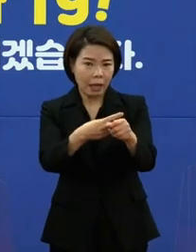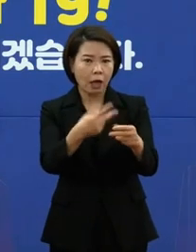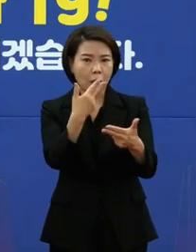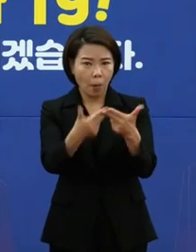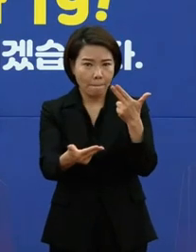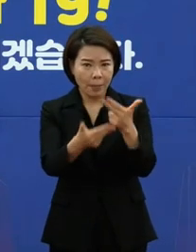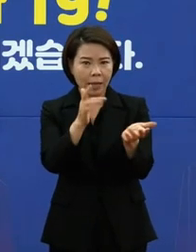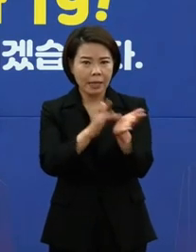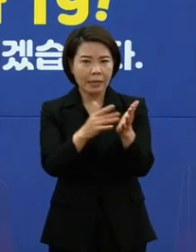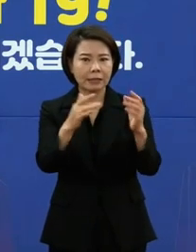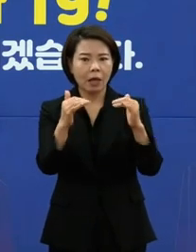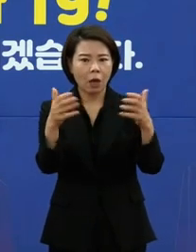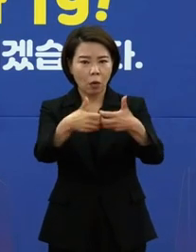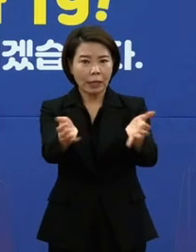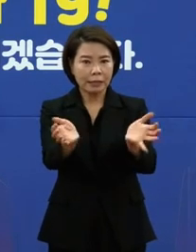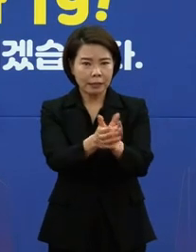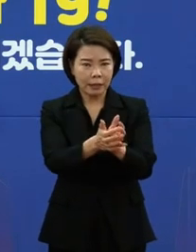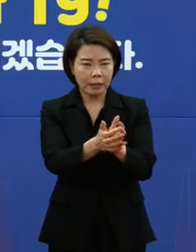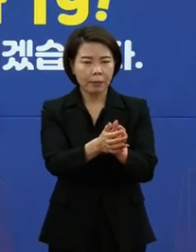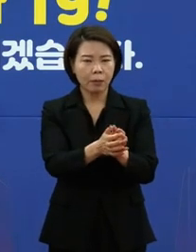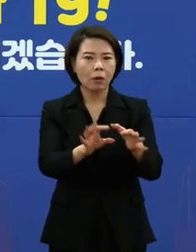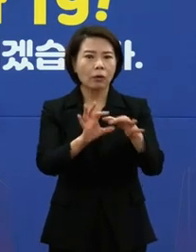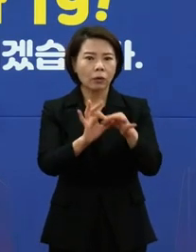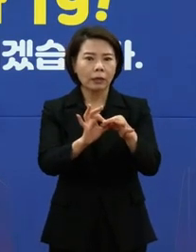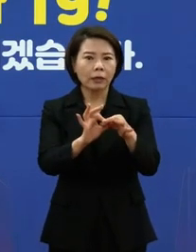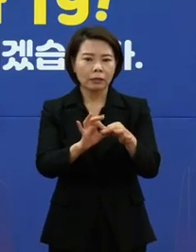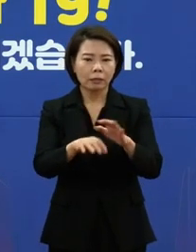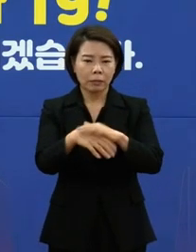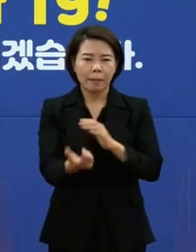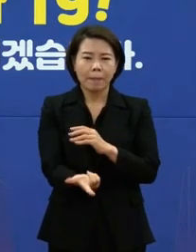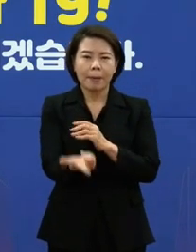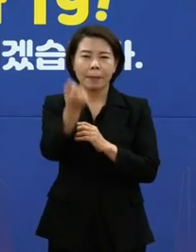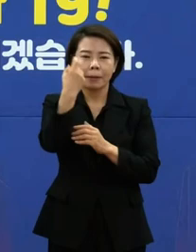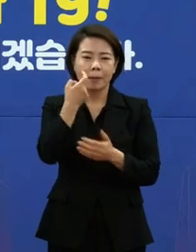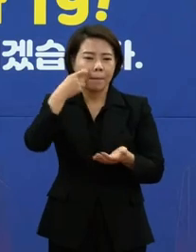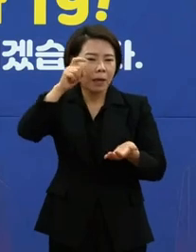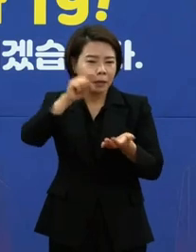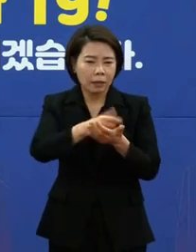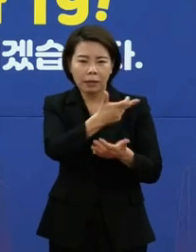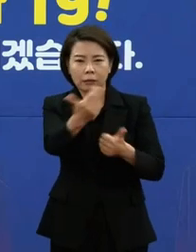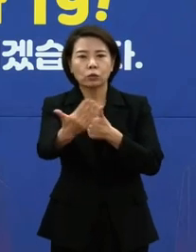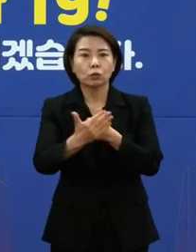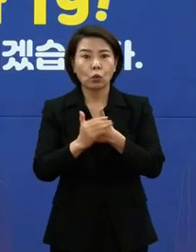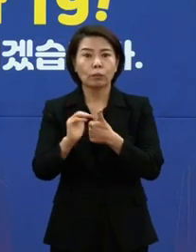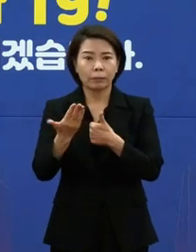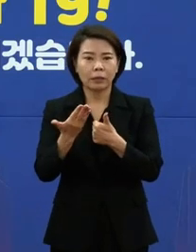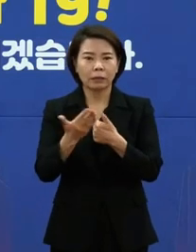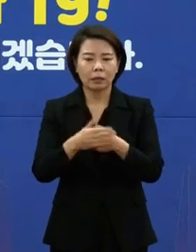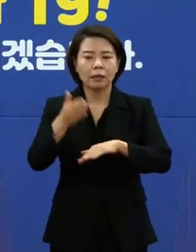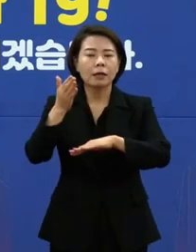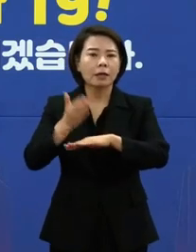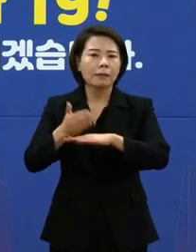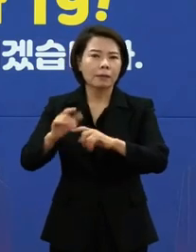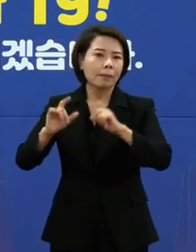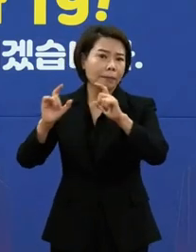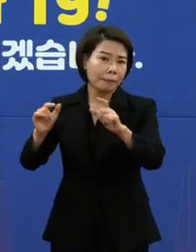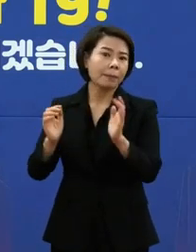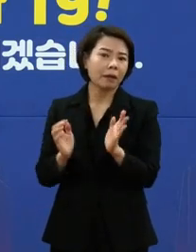통해서 코로나19 유증상사를 조기에 발견하는 데 큰 도움이 됐다며 감사를